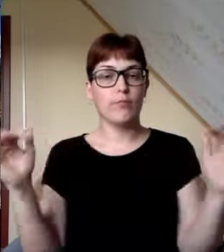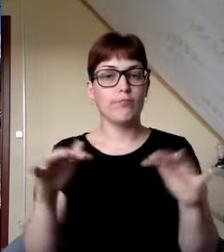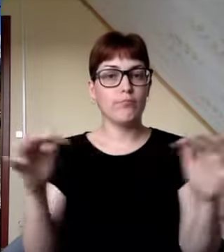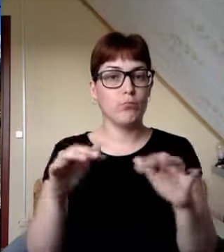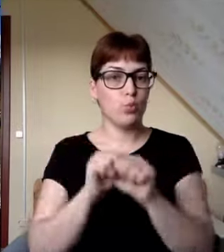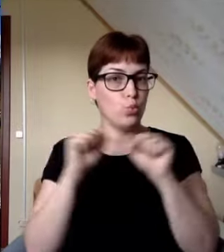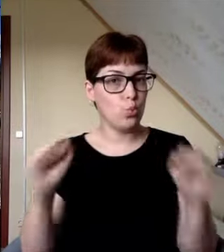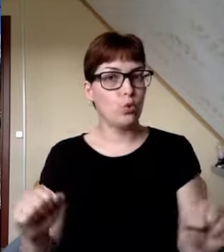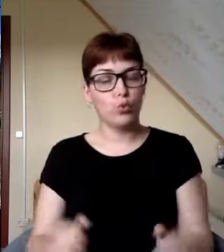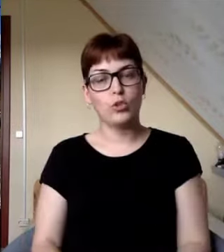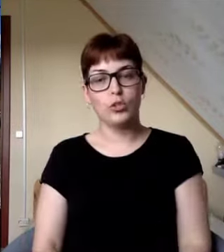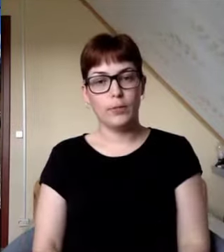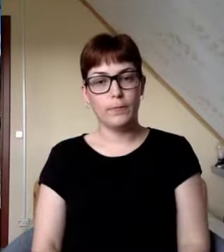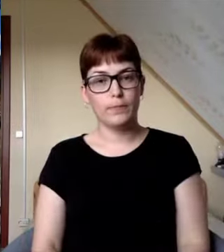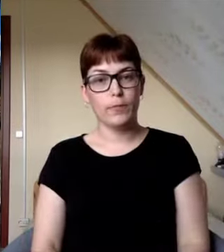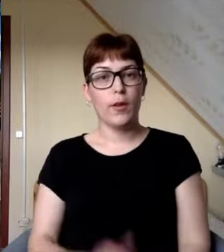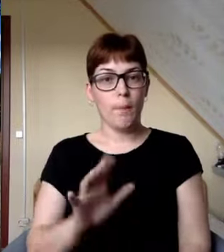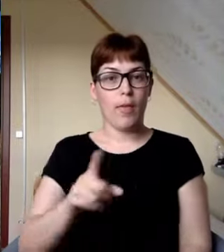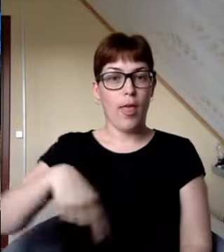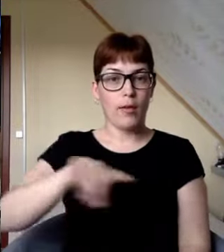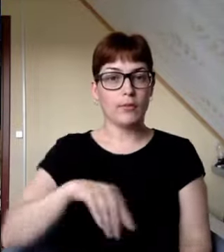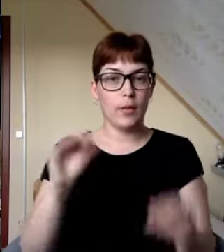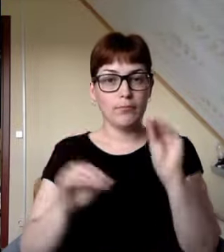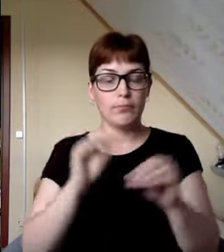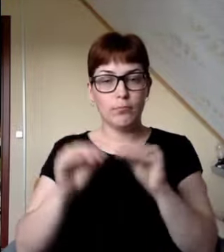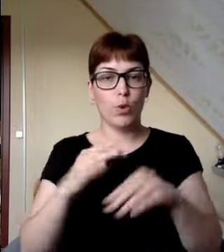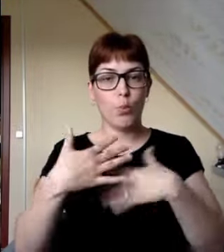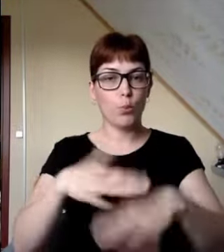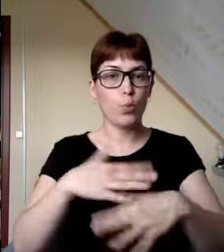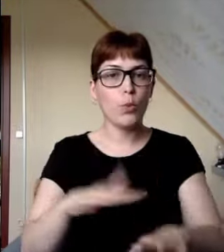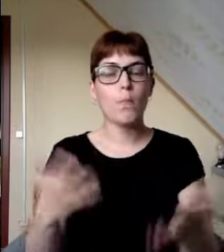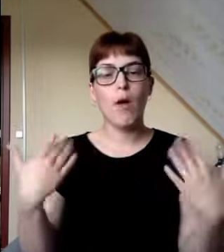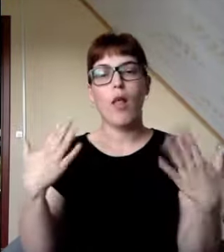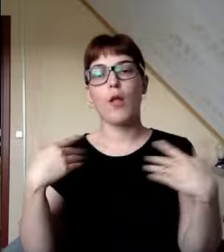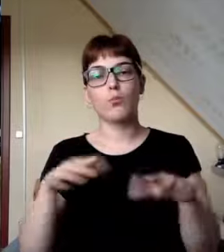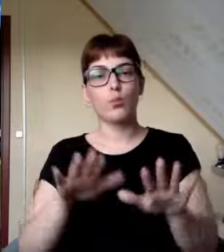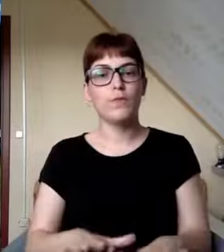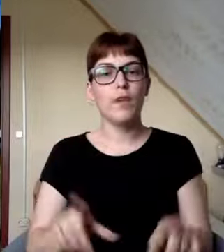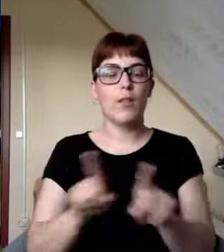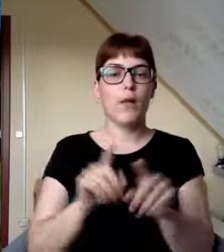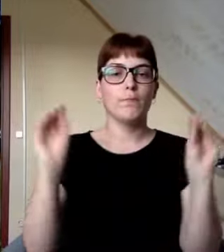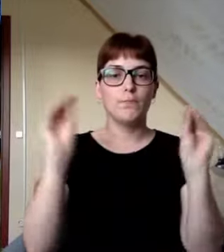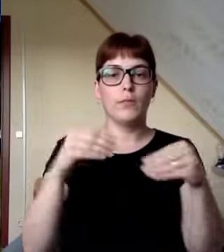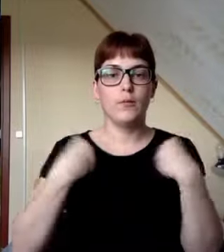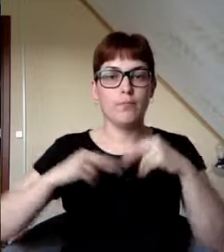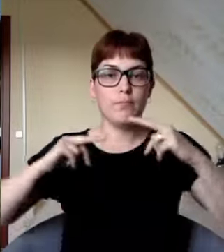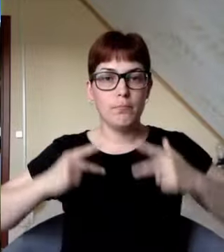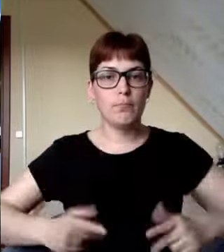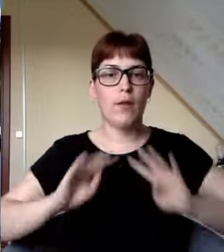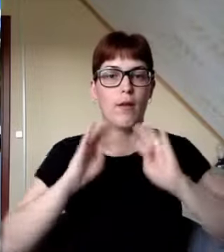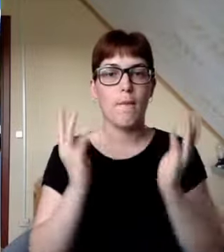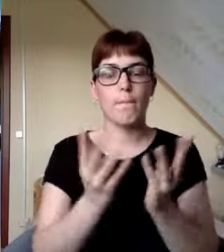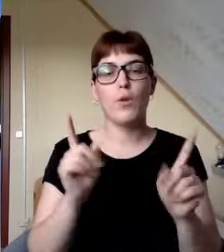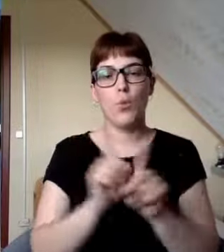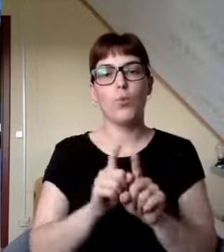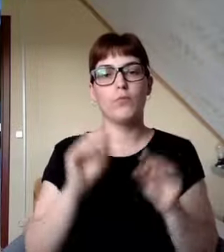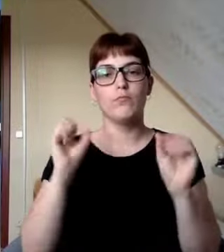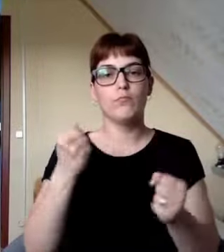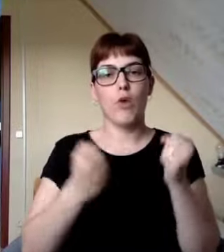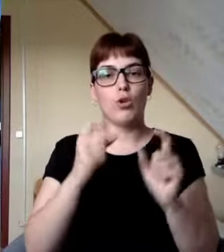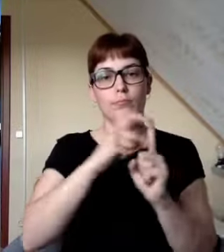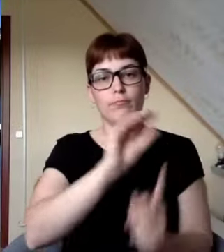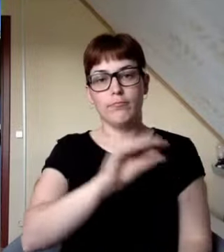vietas nodrošināšanai. Pie ezera iekārtota pludmalu un atpūtas vieta, ierīkota pārģiepšanās kabīna, kā arī izveidota